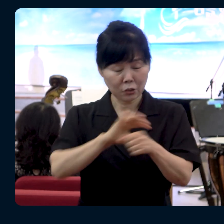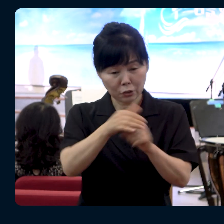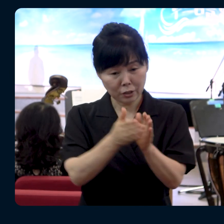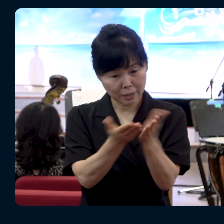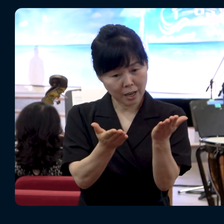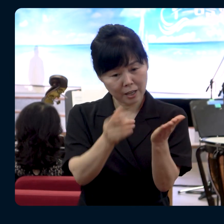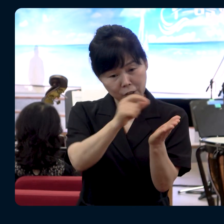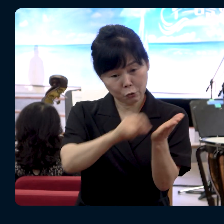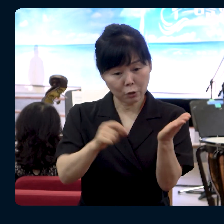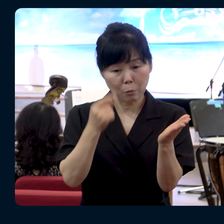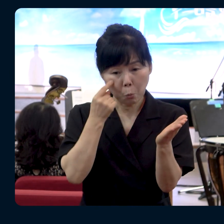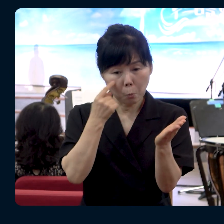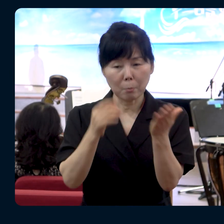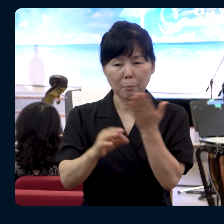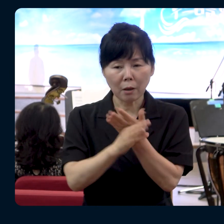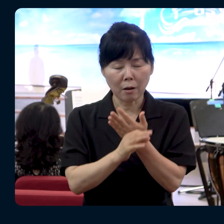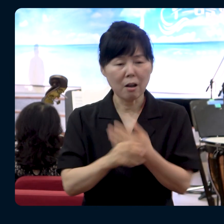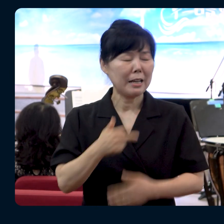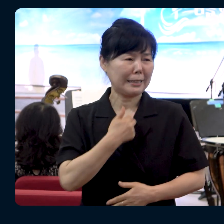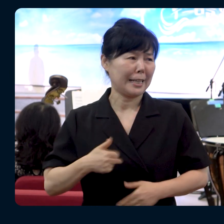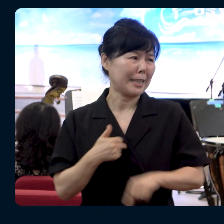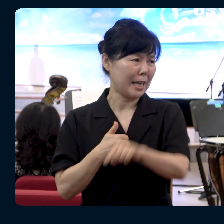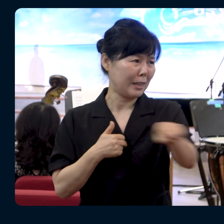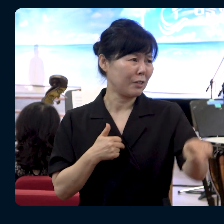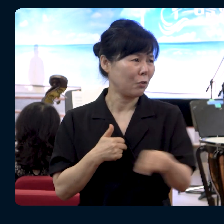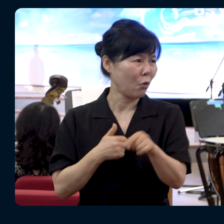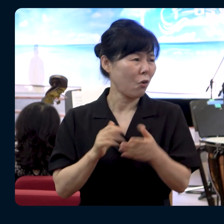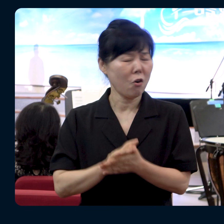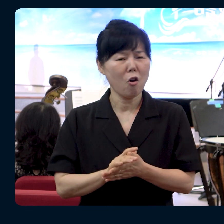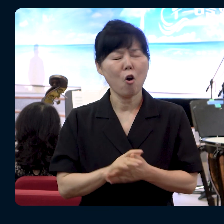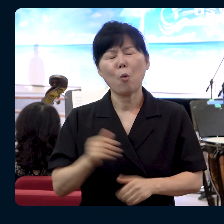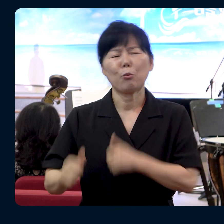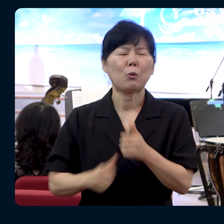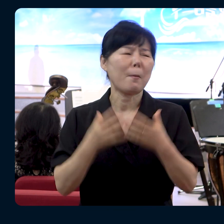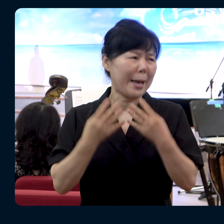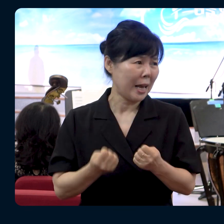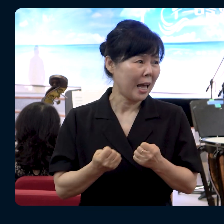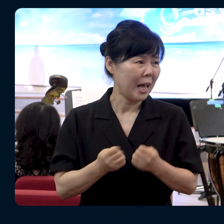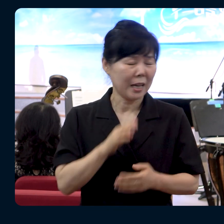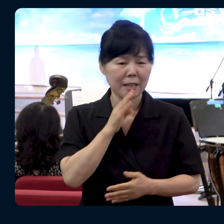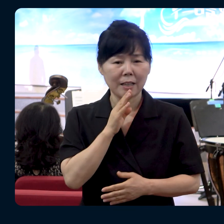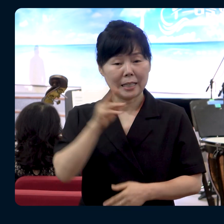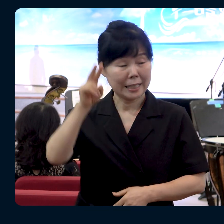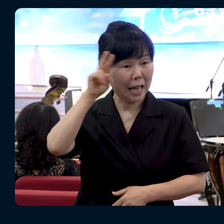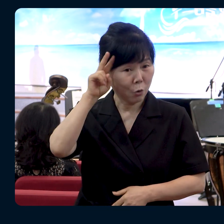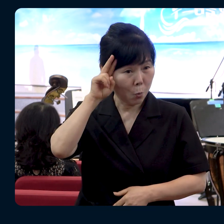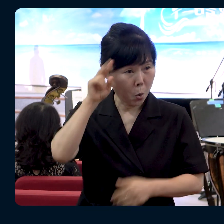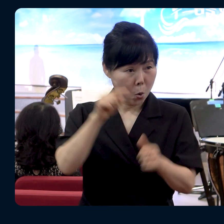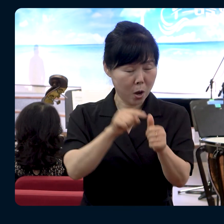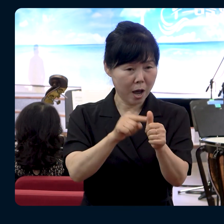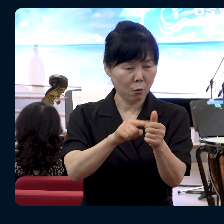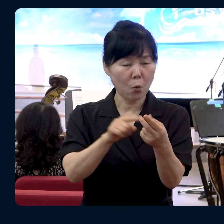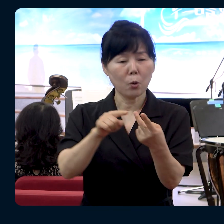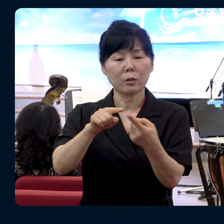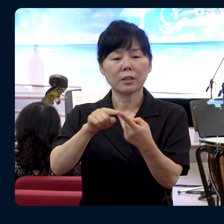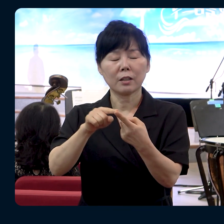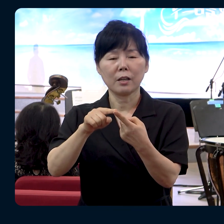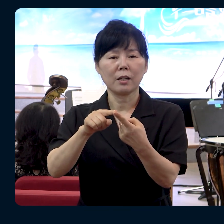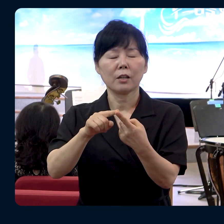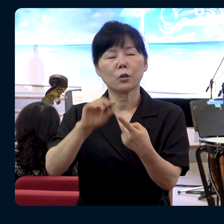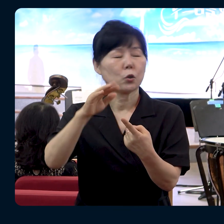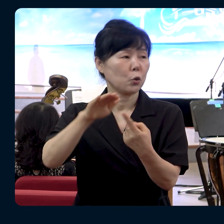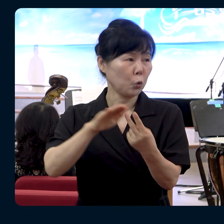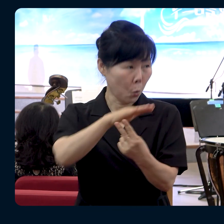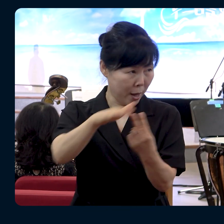많이 있었습니다. 그 중에 특별히 야고보와 요한 얘기를 잠시 하고 들어가려고 합니다. 예수님이 십자가에